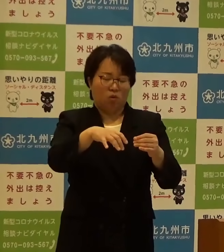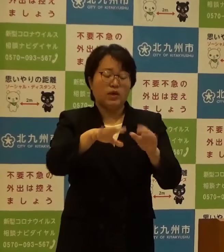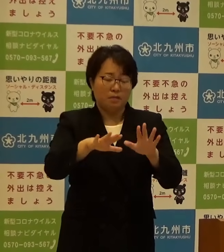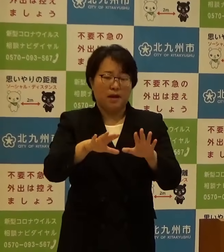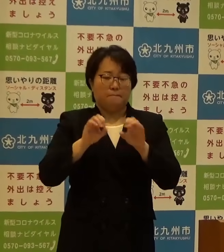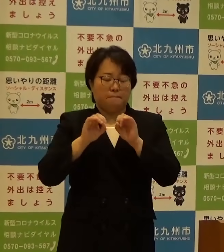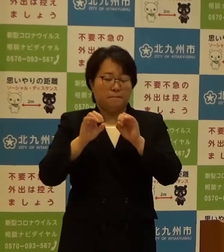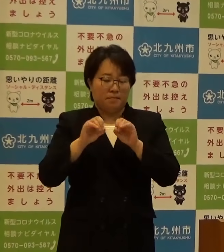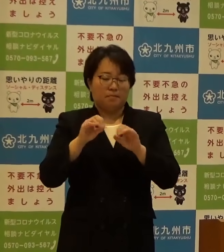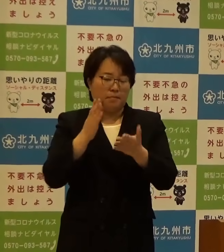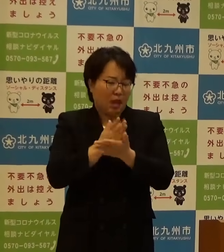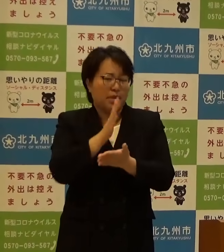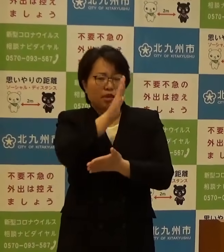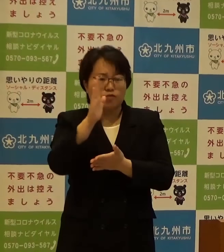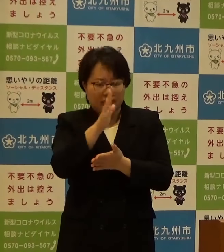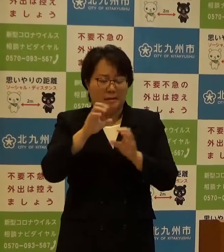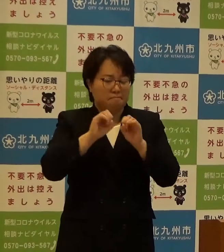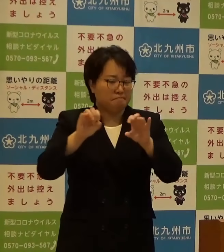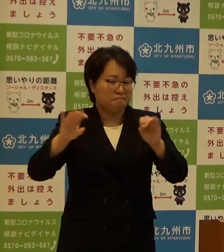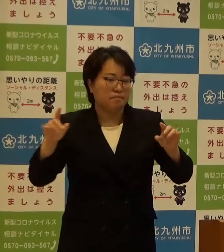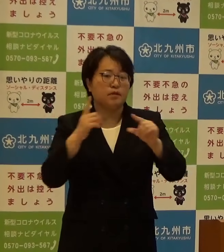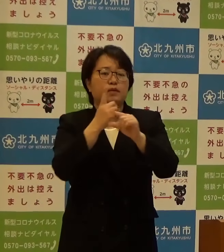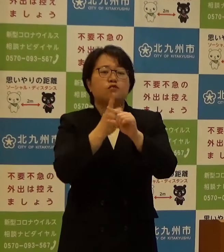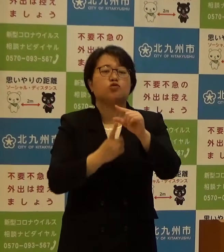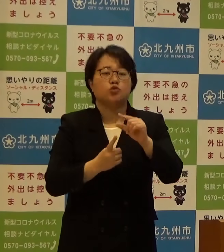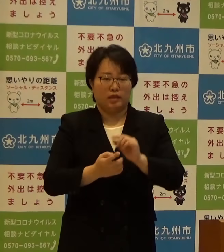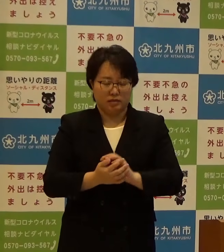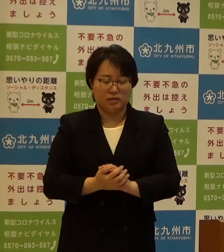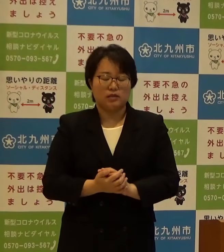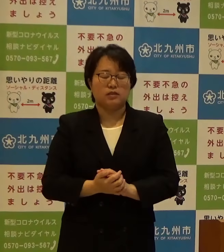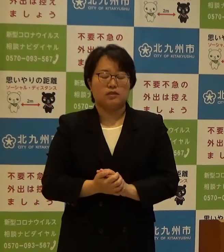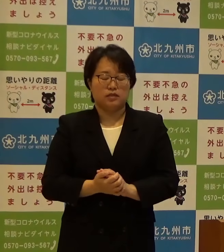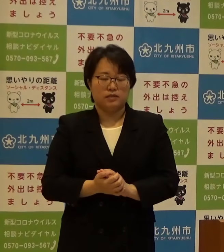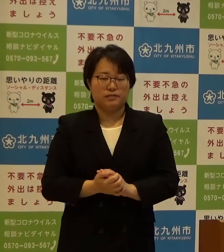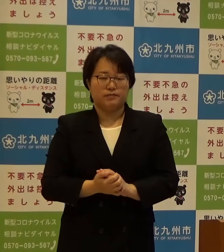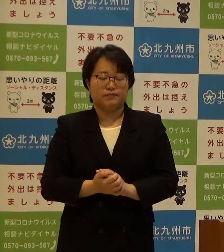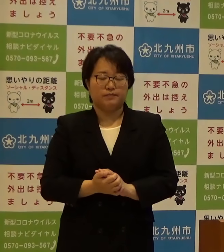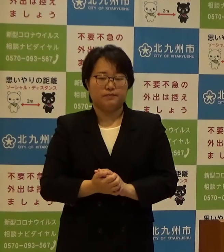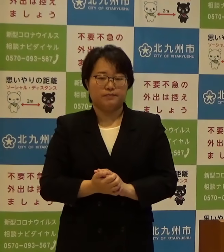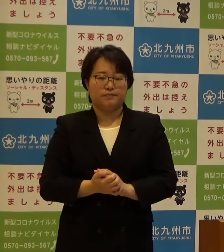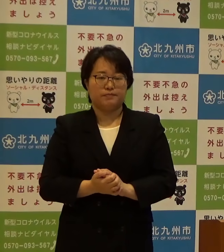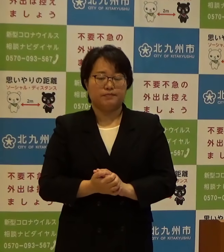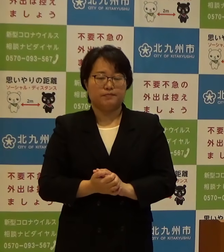けておりますので、この動きを推進していきたいというふうに思います。